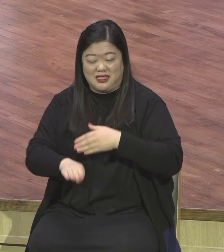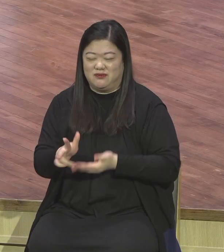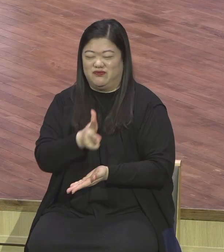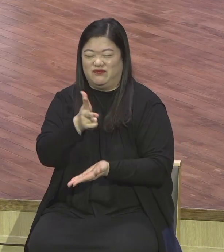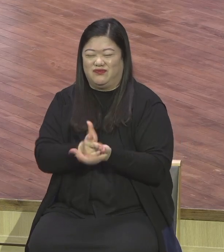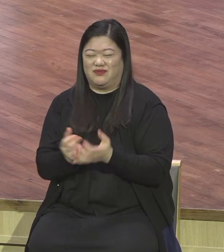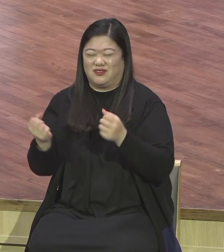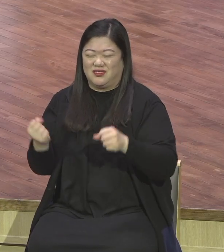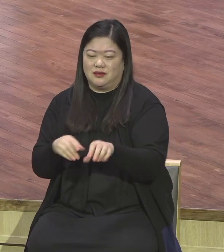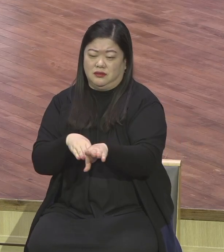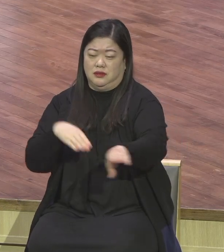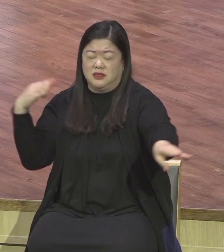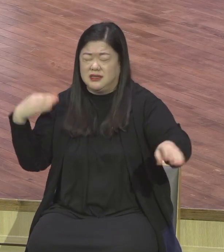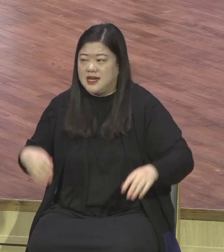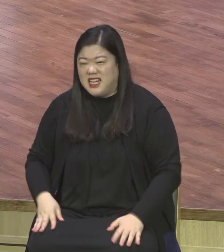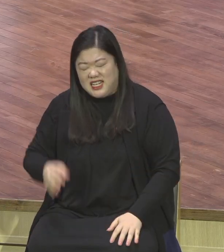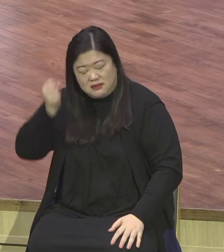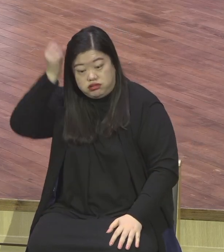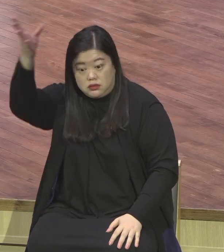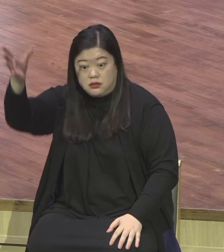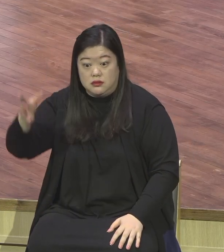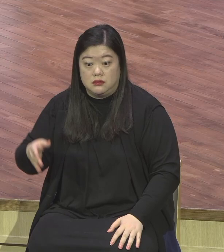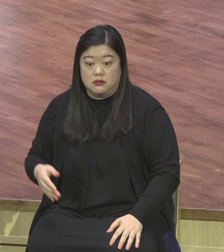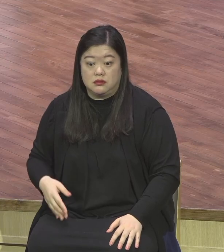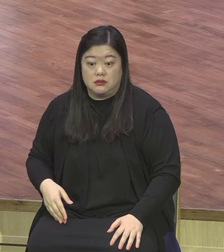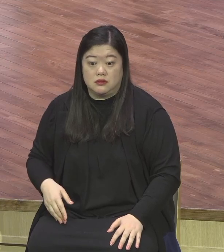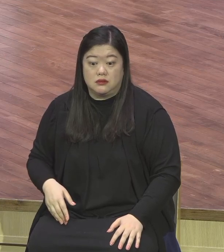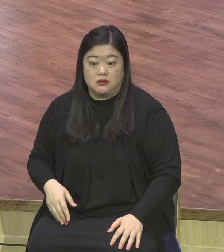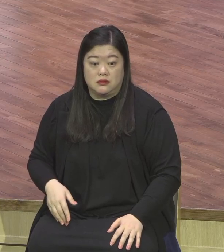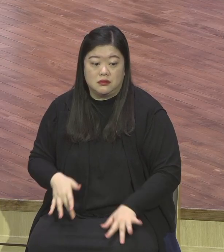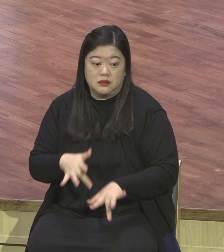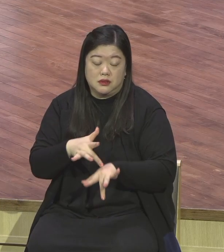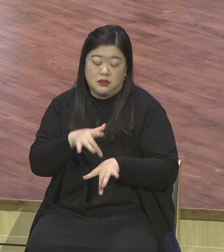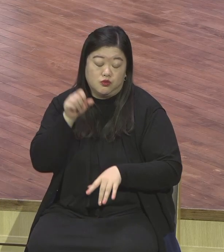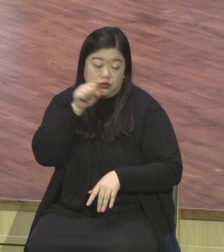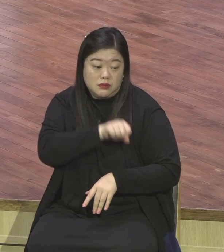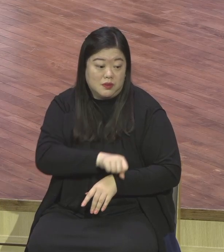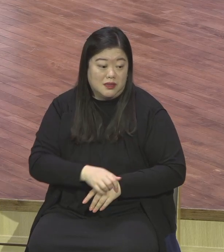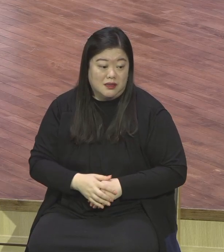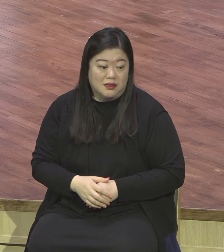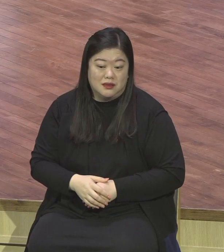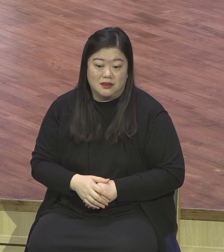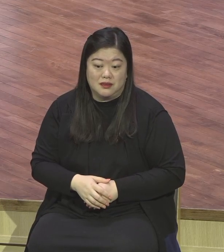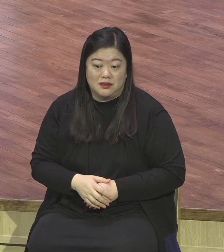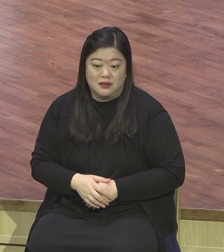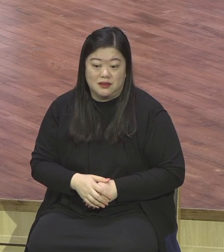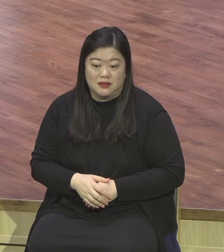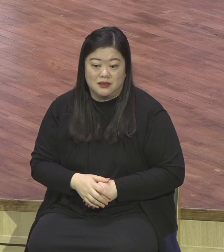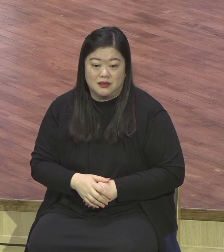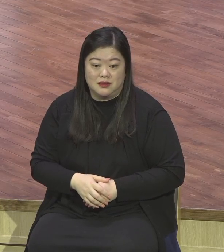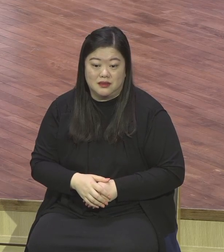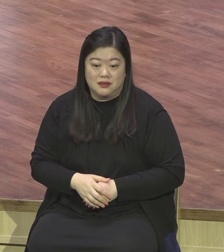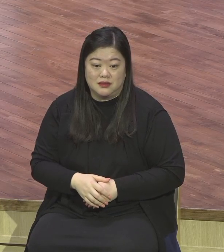다 잊어버려 다 무너져버려 사단은 그렇게 해요 건드린다니까요 여러분 약점을